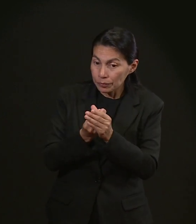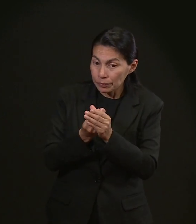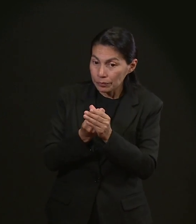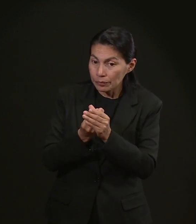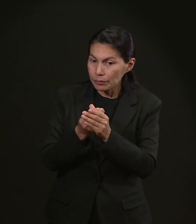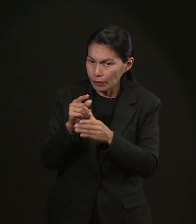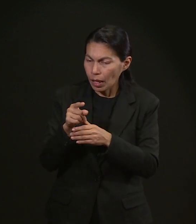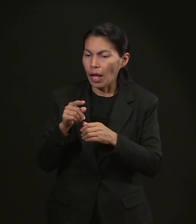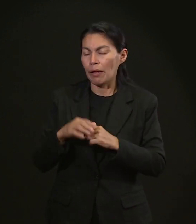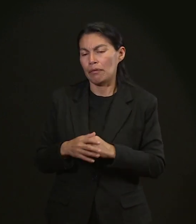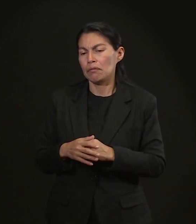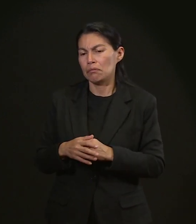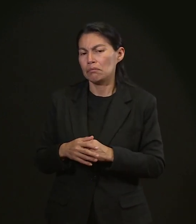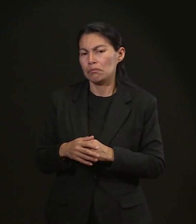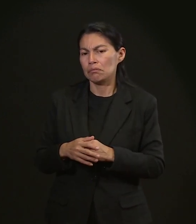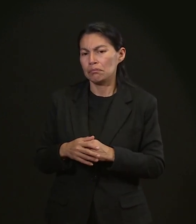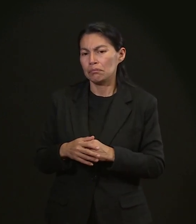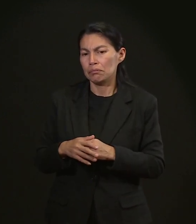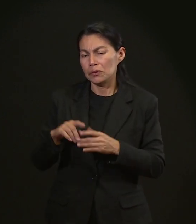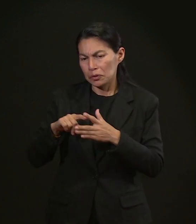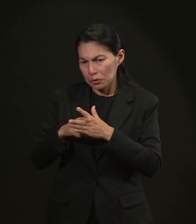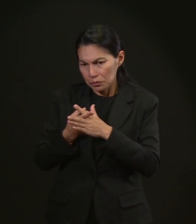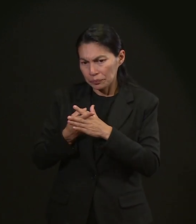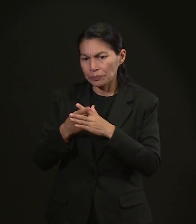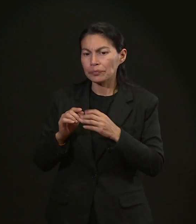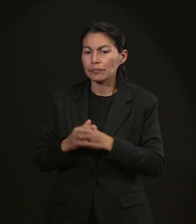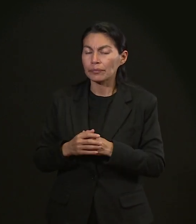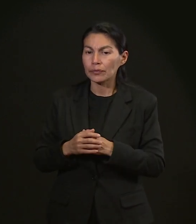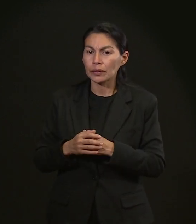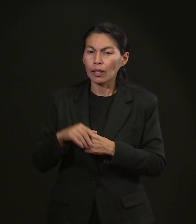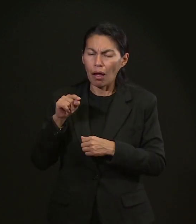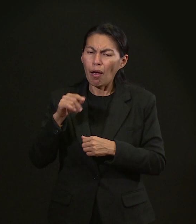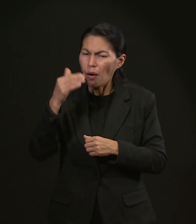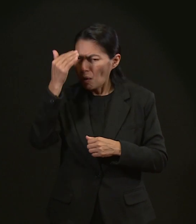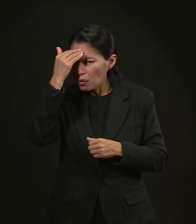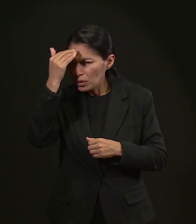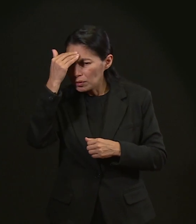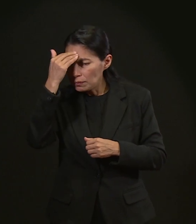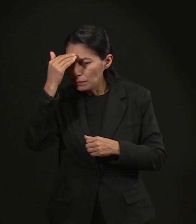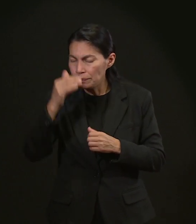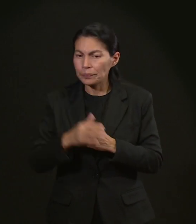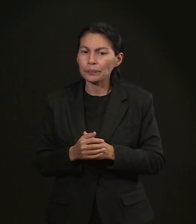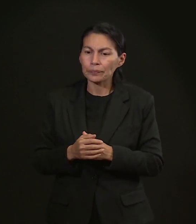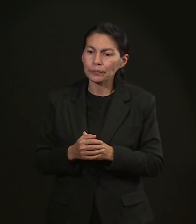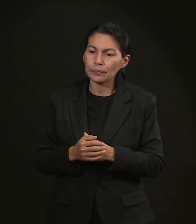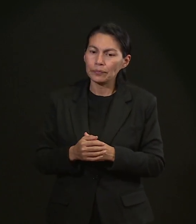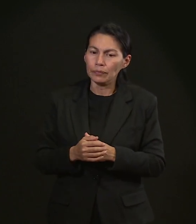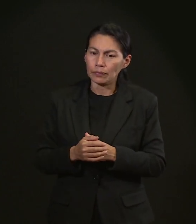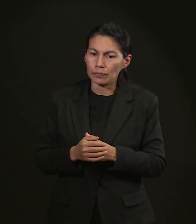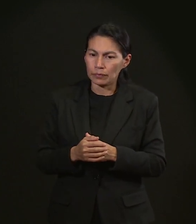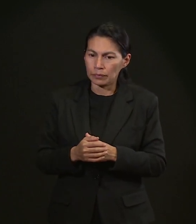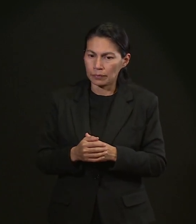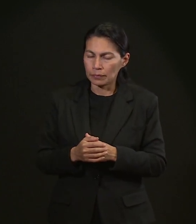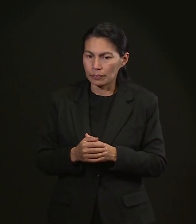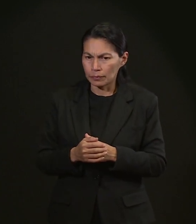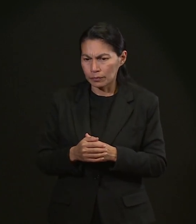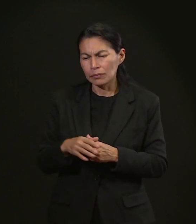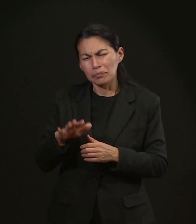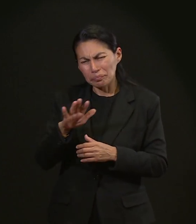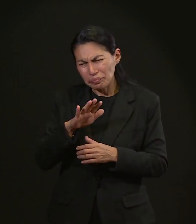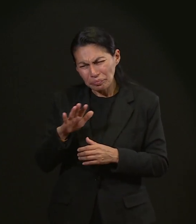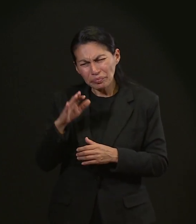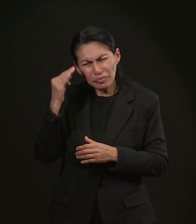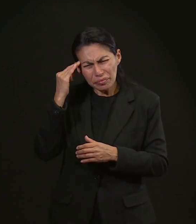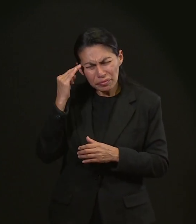tomar clases ahí nos conocimos pues como en el ambiente del ambiente escolar se